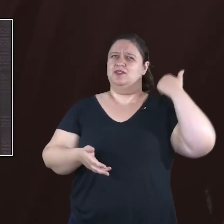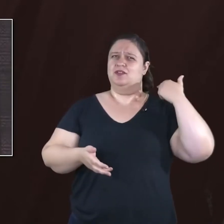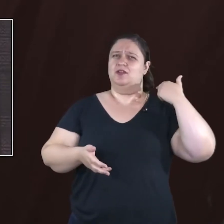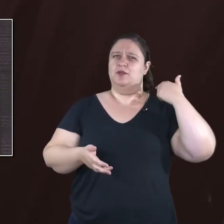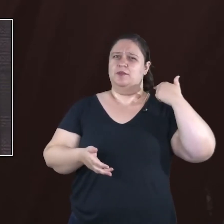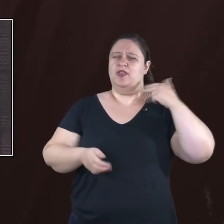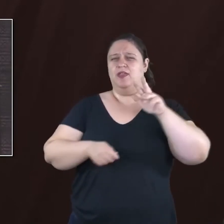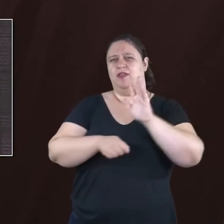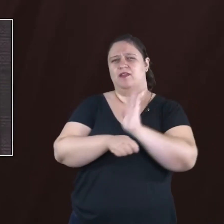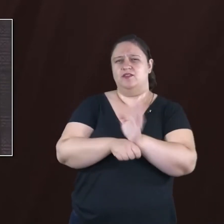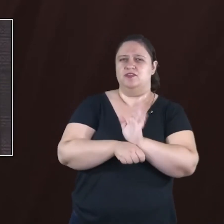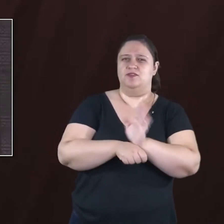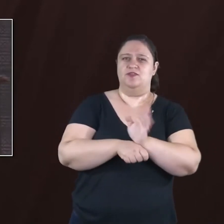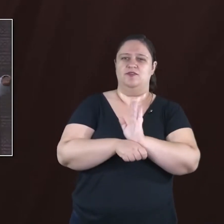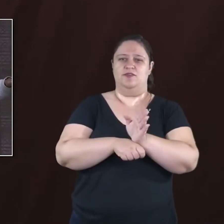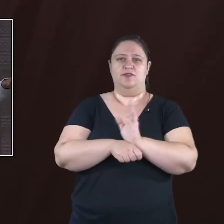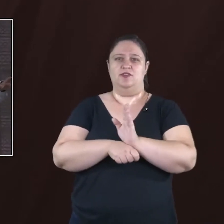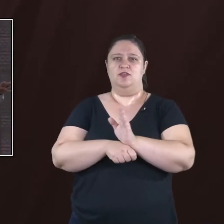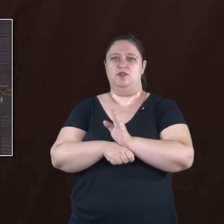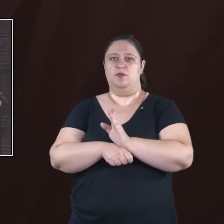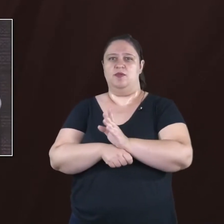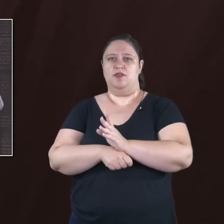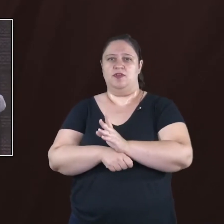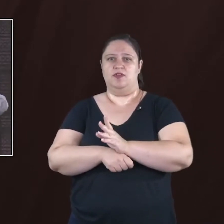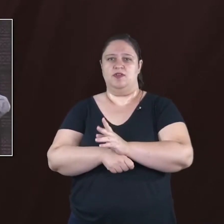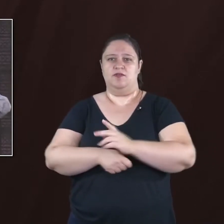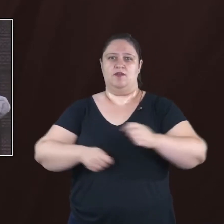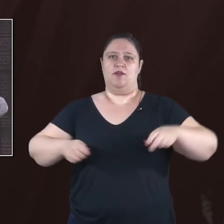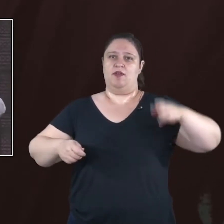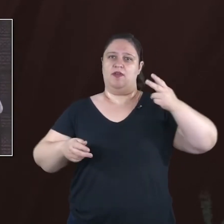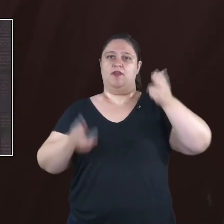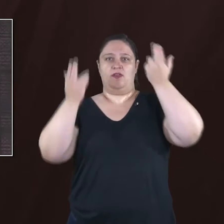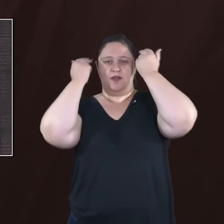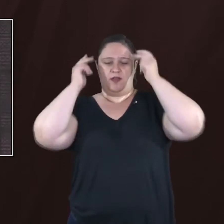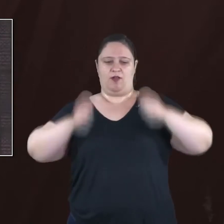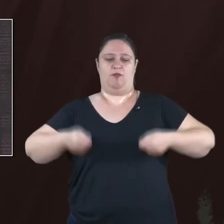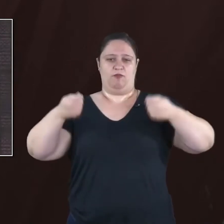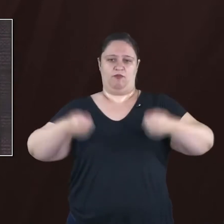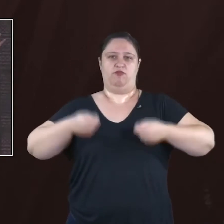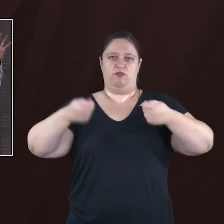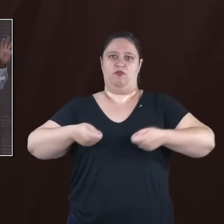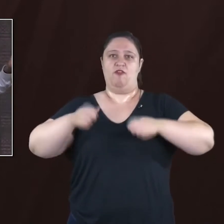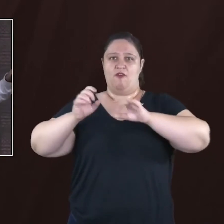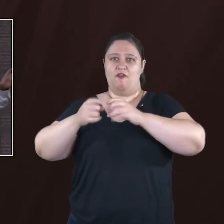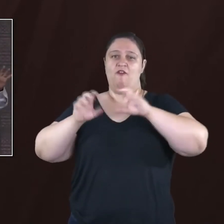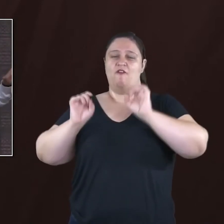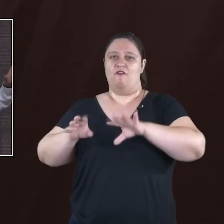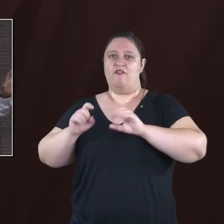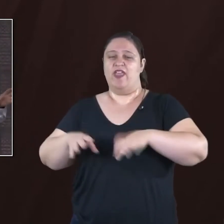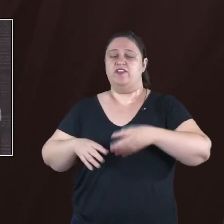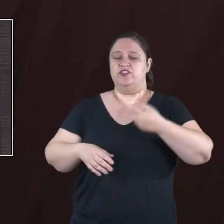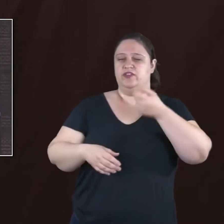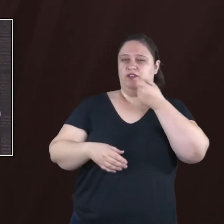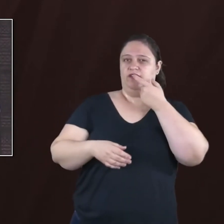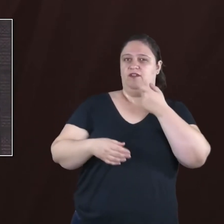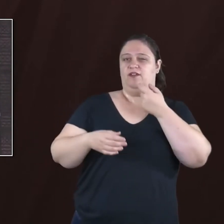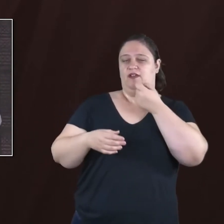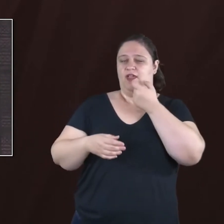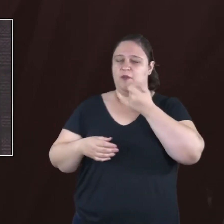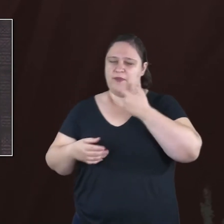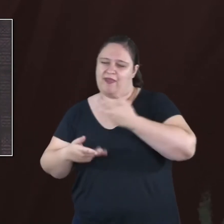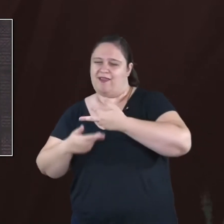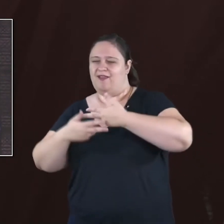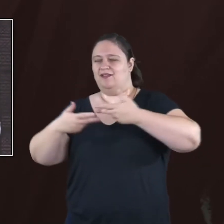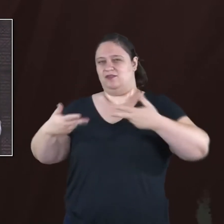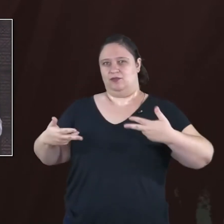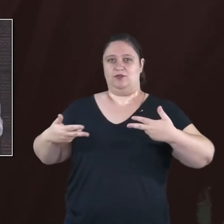faroeste, né, em uma carroça, vendia elixir, né, vendia xarope, vocês sabem disso, né? É mais ou menos essas